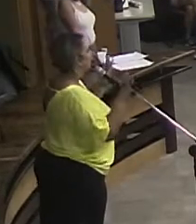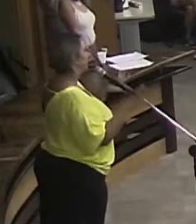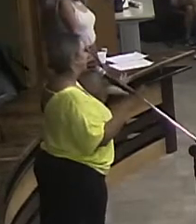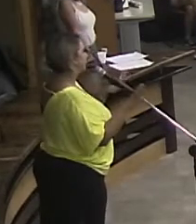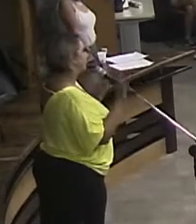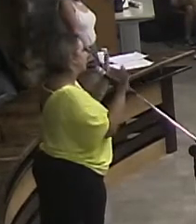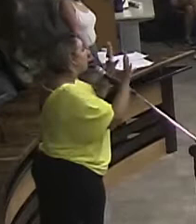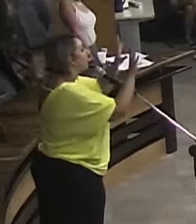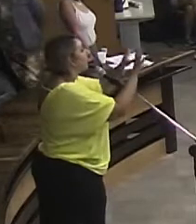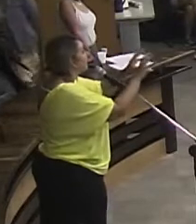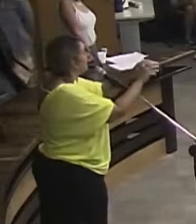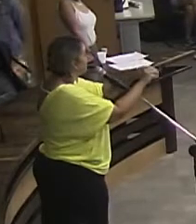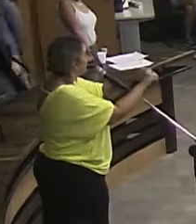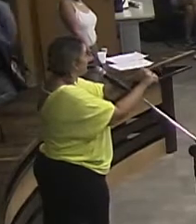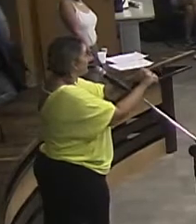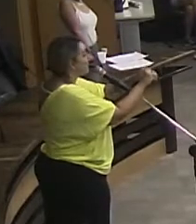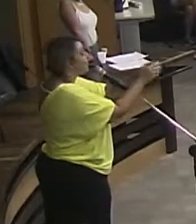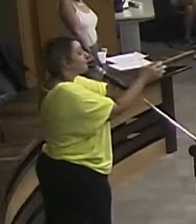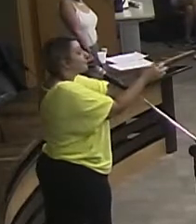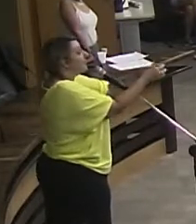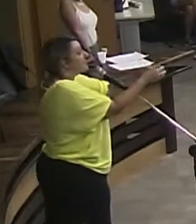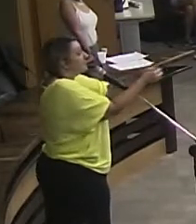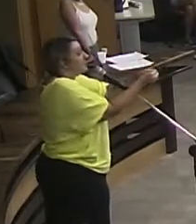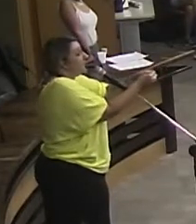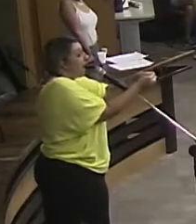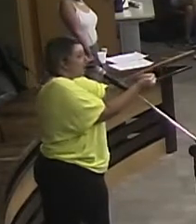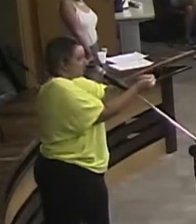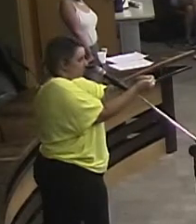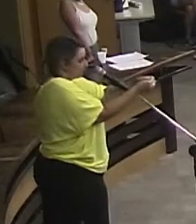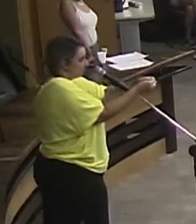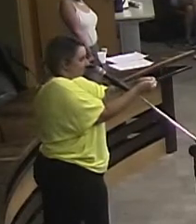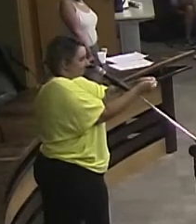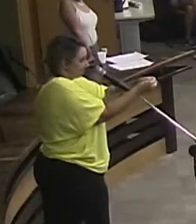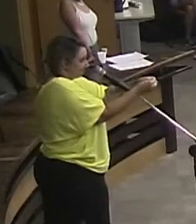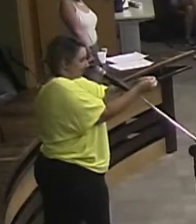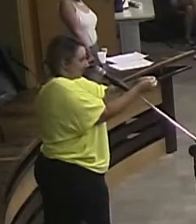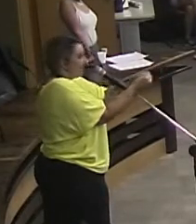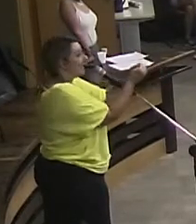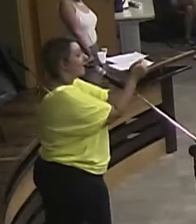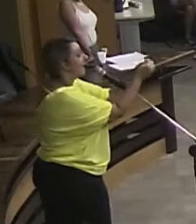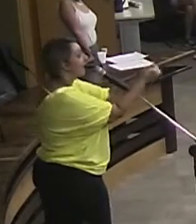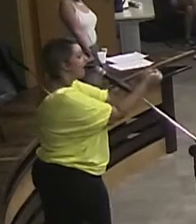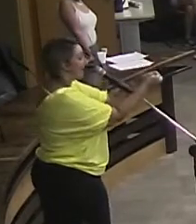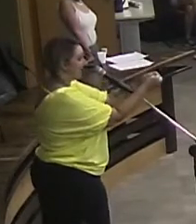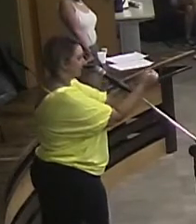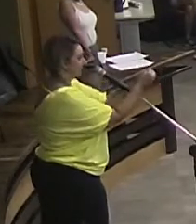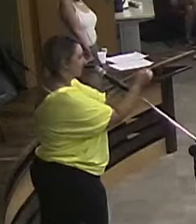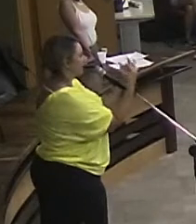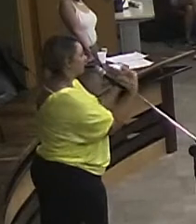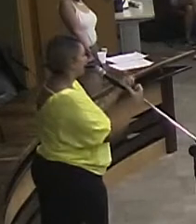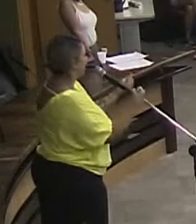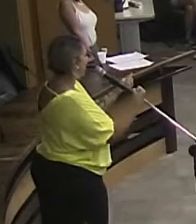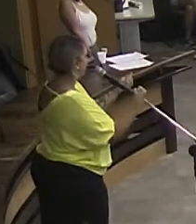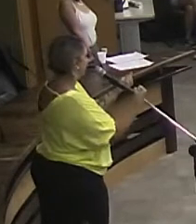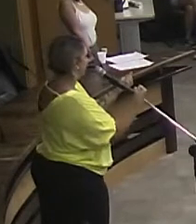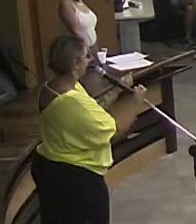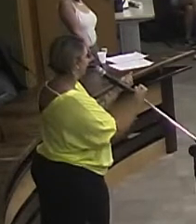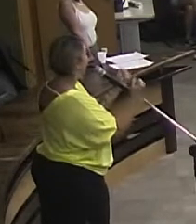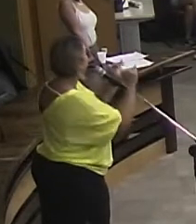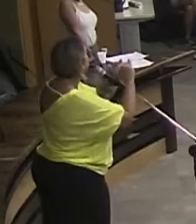que. Guarda para si, faz um diário e relê quando quiser. Eu não tenho nada